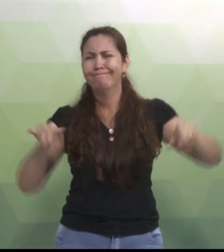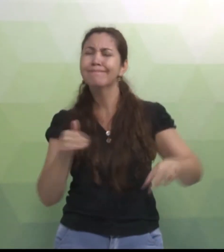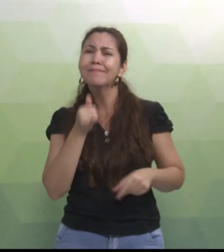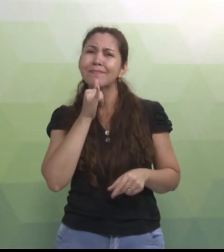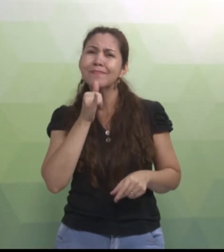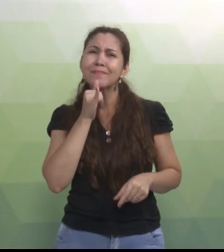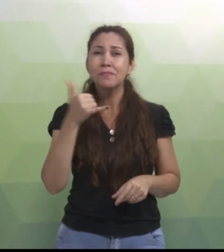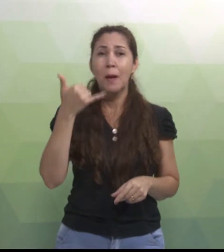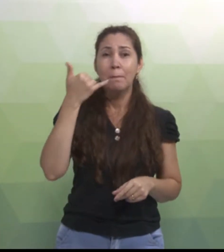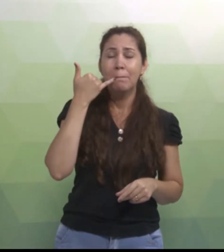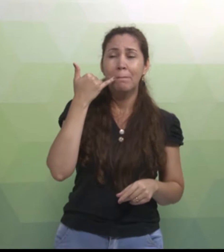Piaget,